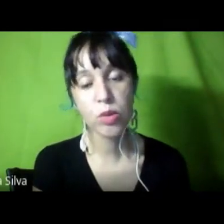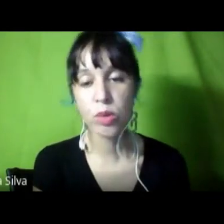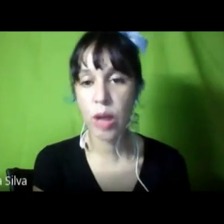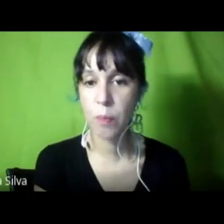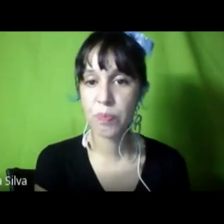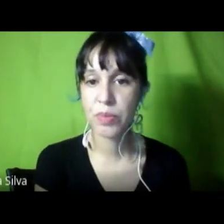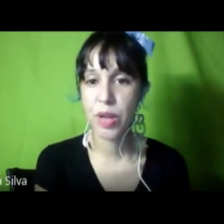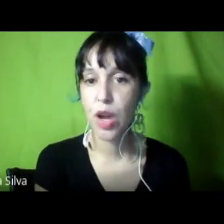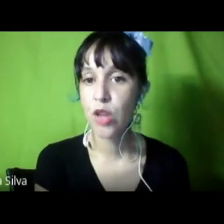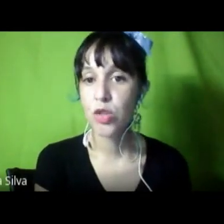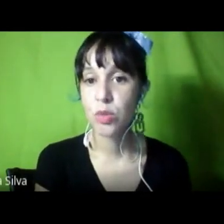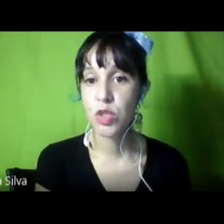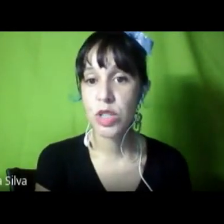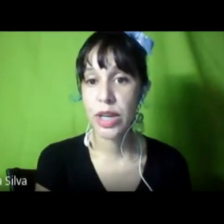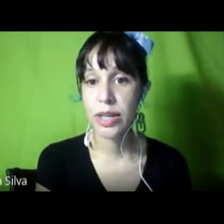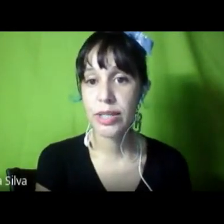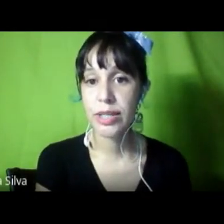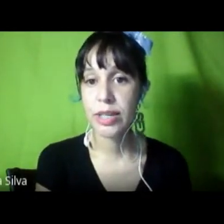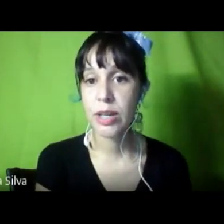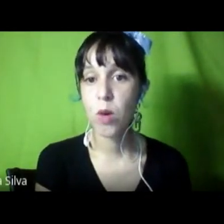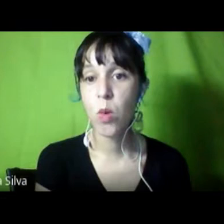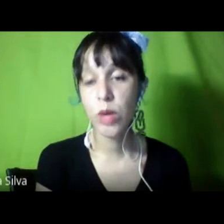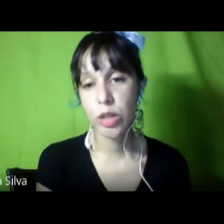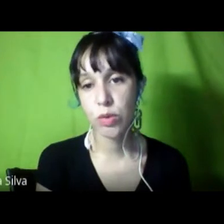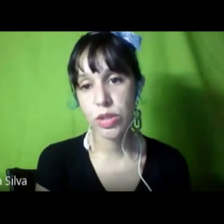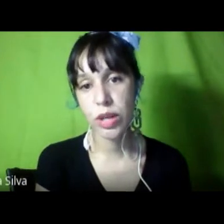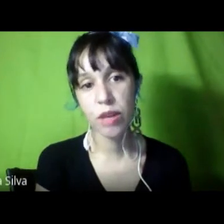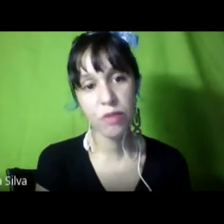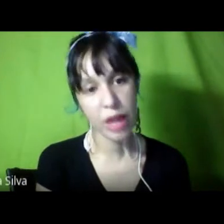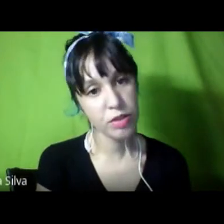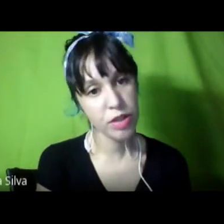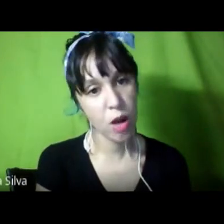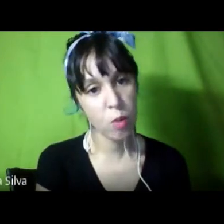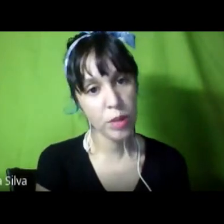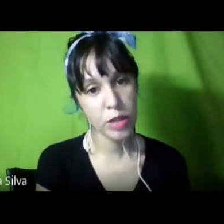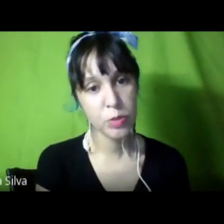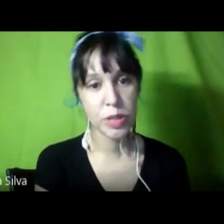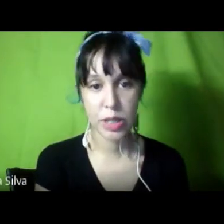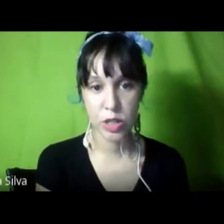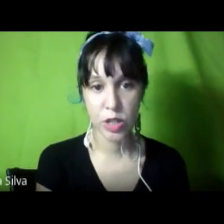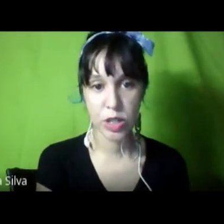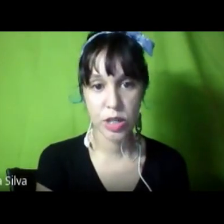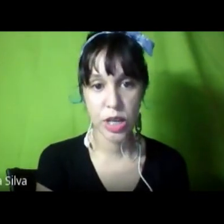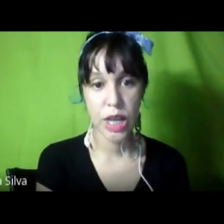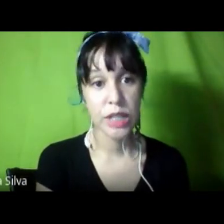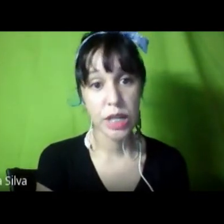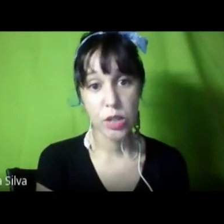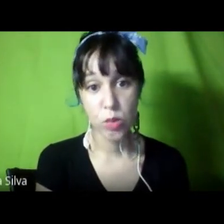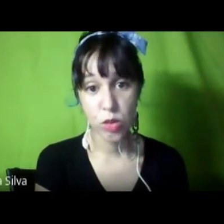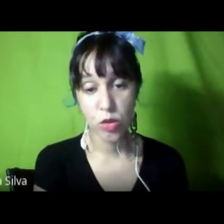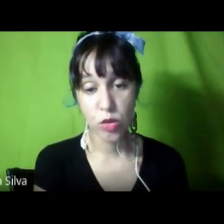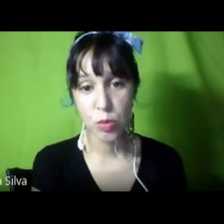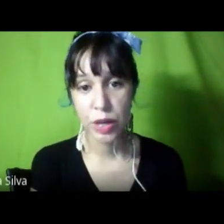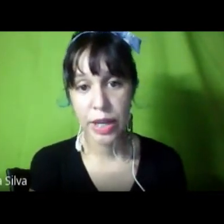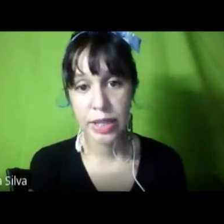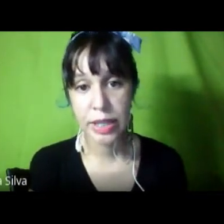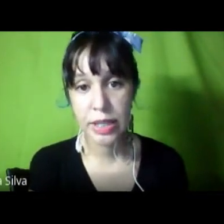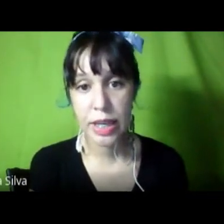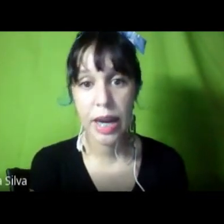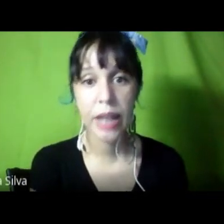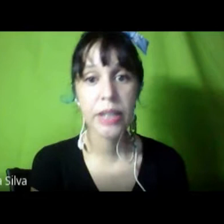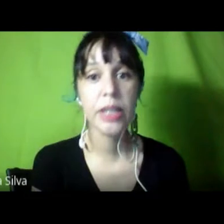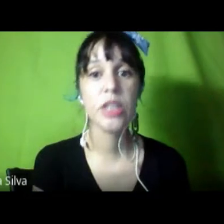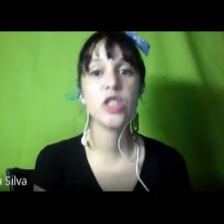e cultural. Somos seres únicos e vários ao mesmo instante. Seres únicos porque